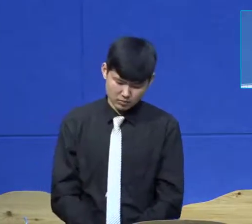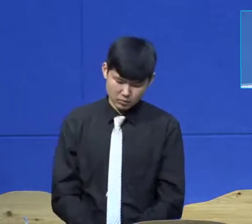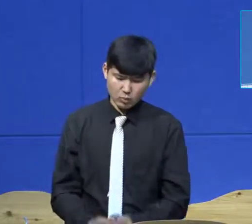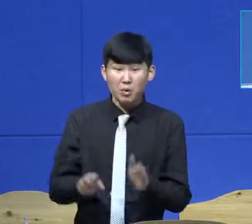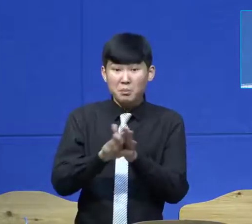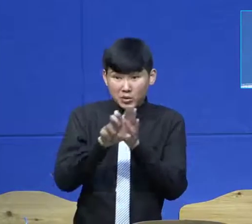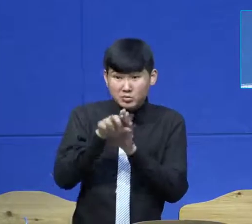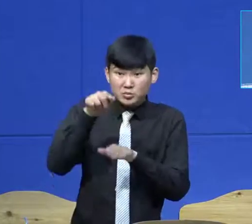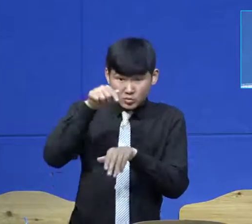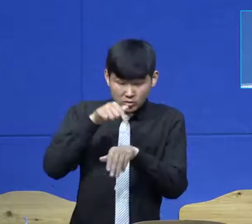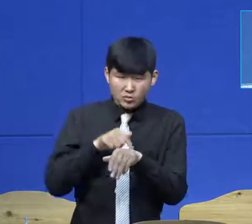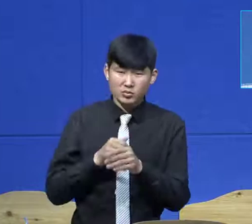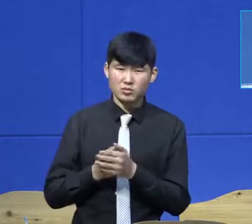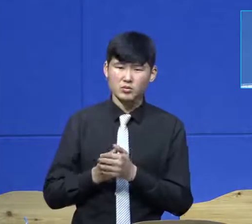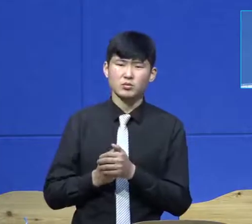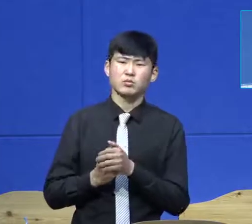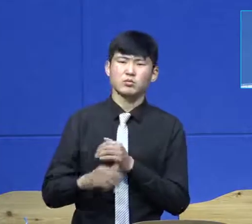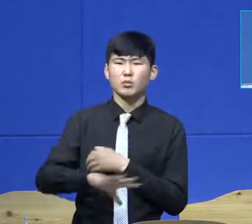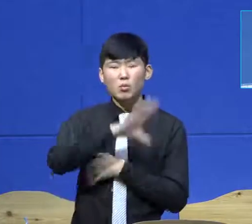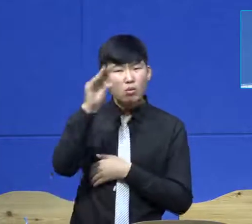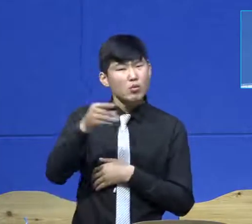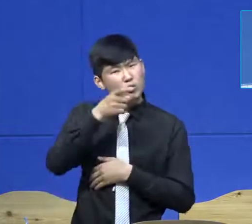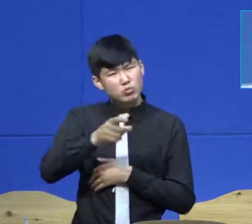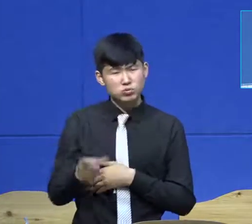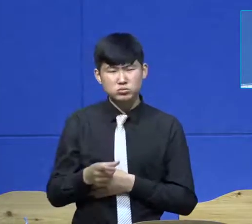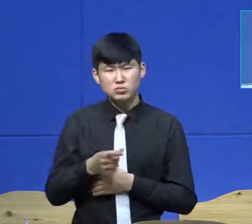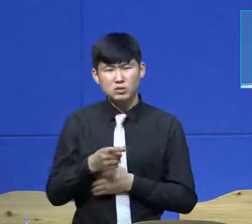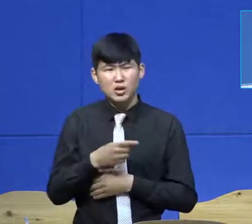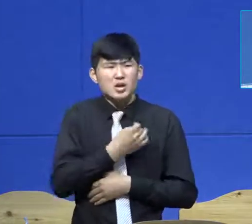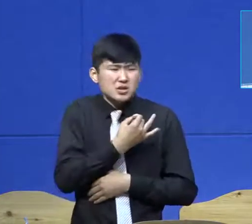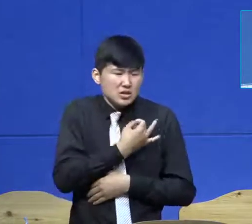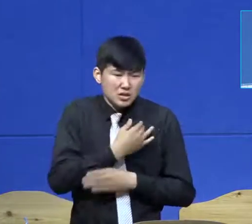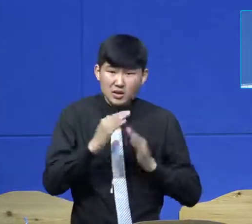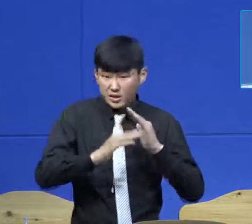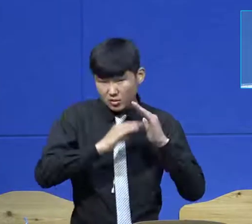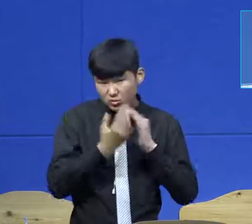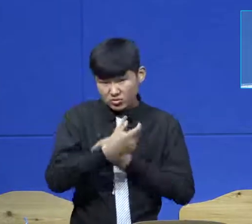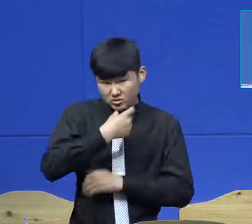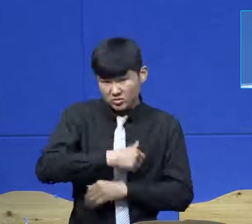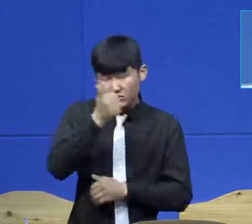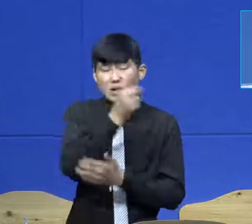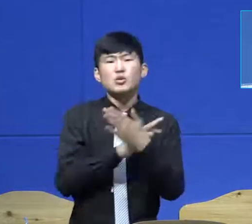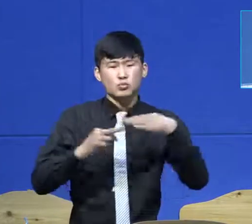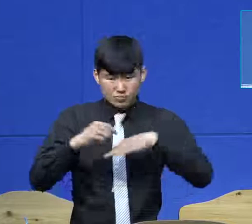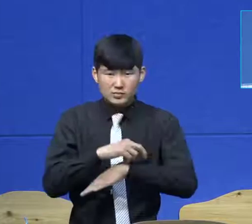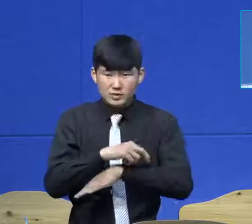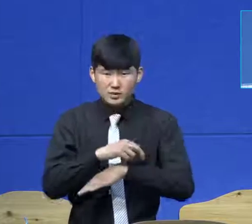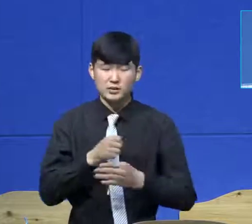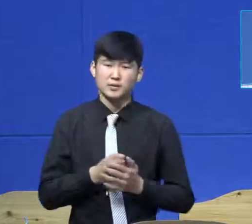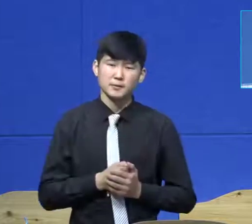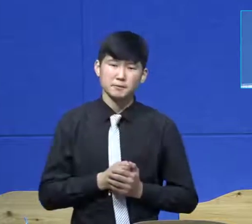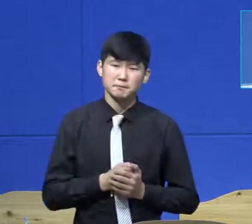Боломжтой үедээ бүх хүнд юуны төрөнд итгэлийн гэр бүлийн гишүүдэд сайныг үлдэцгээе.